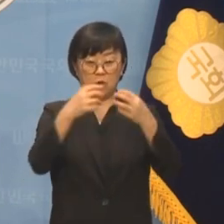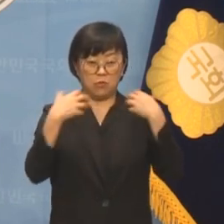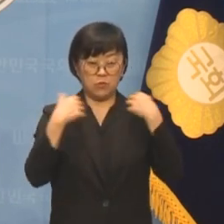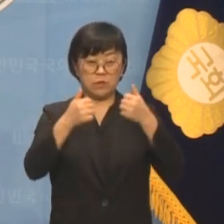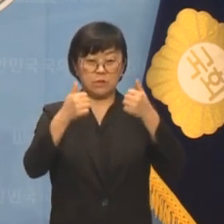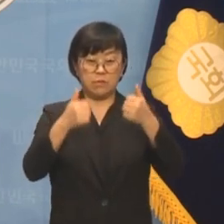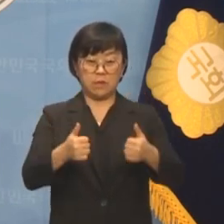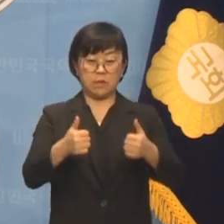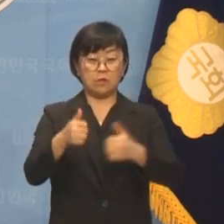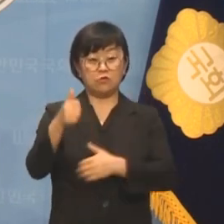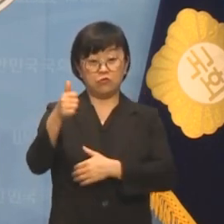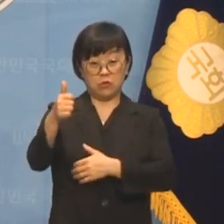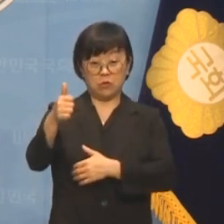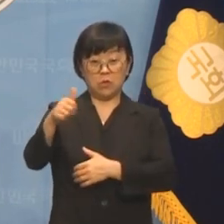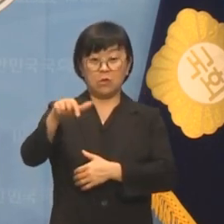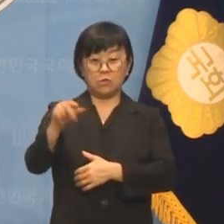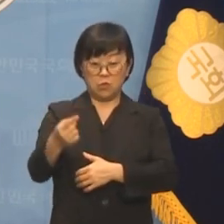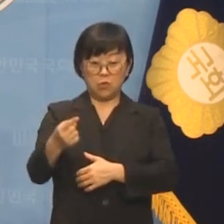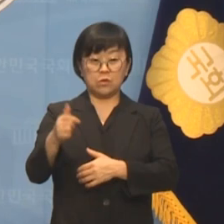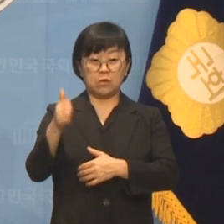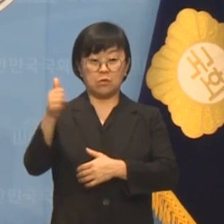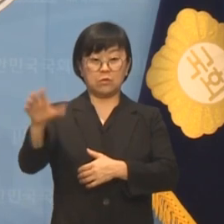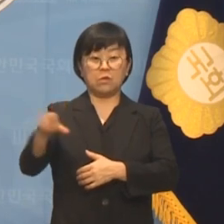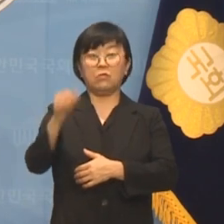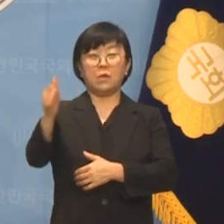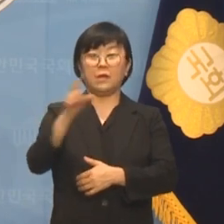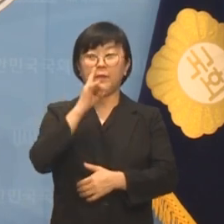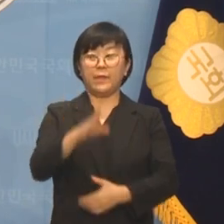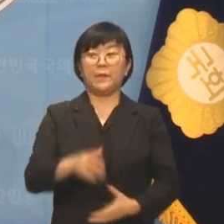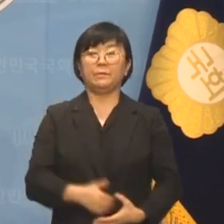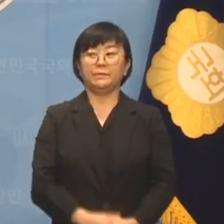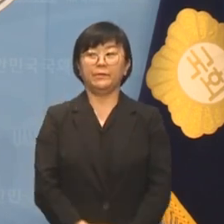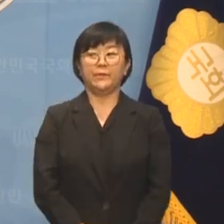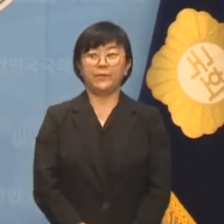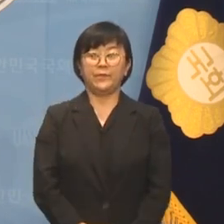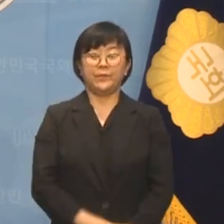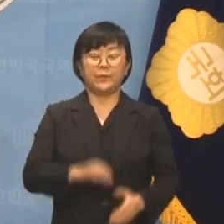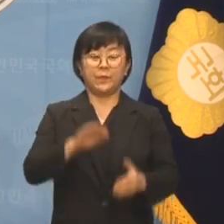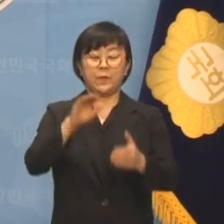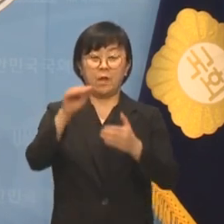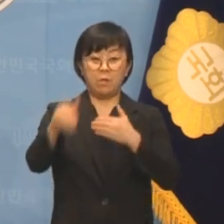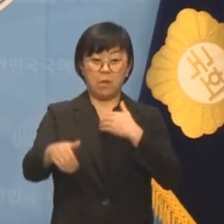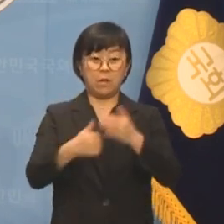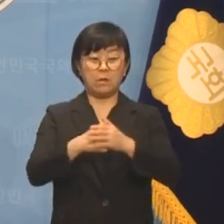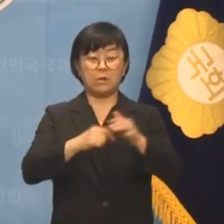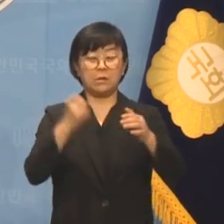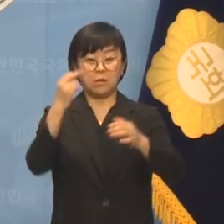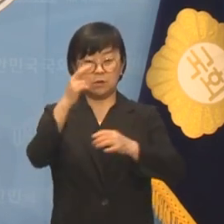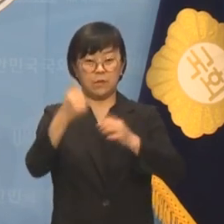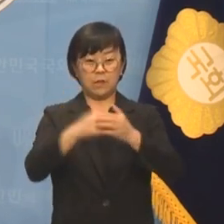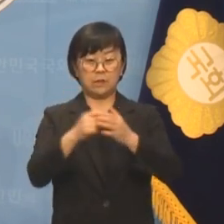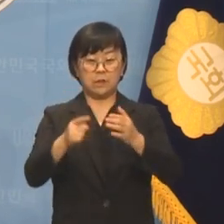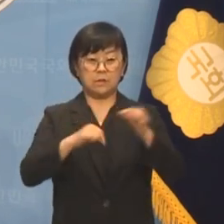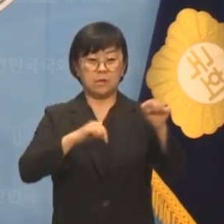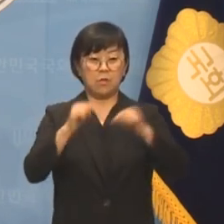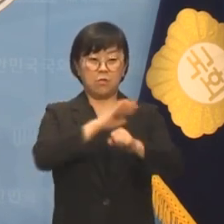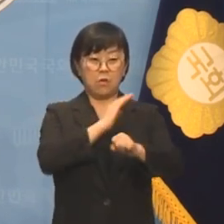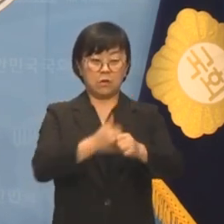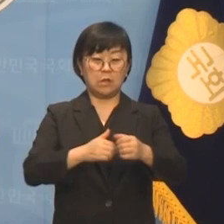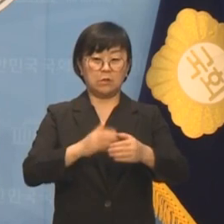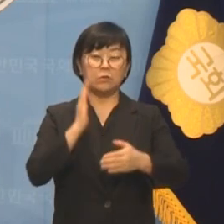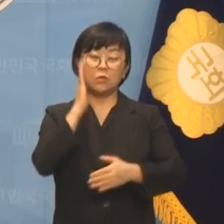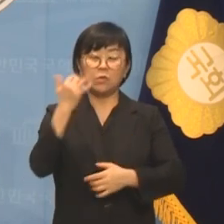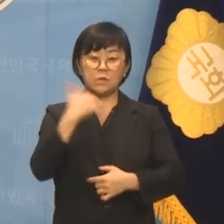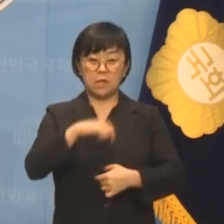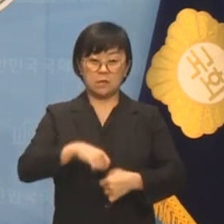심판의 주역은 조전 장관이 되실 수 없습니다 퇴행 거듭하는 정권의 심판은 녹색 정의당이